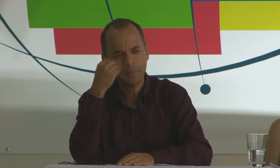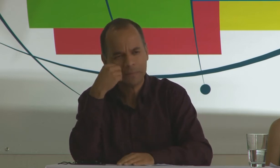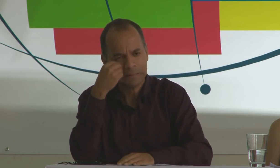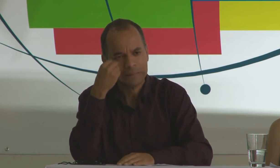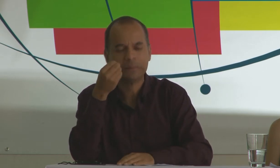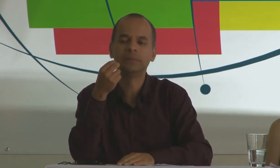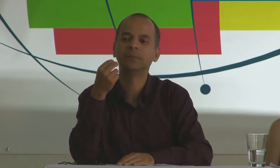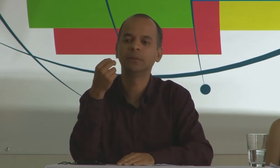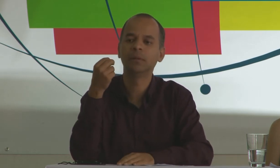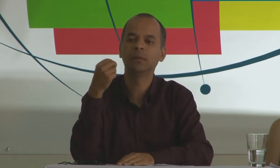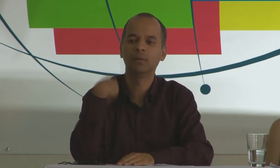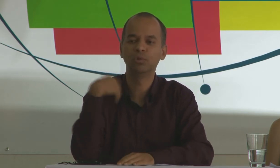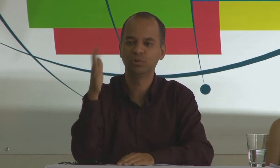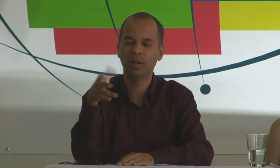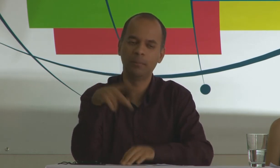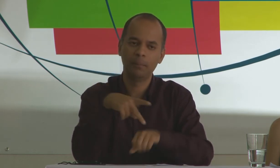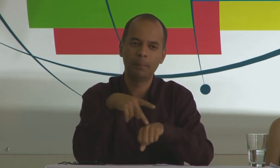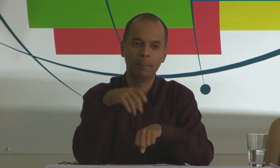de inclusão,